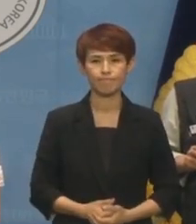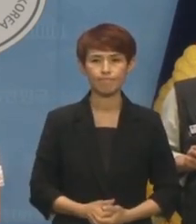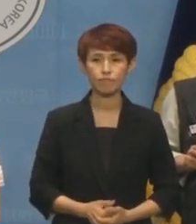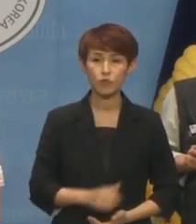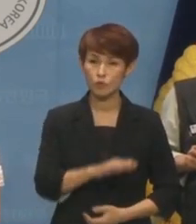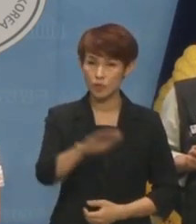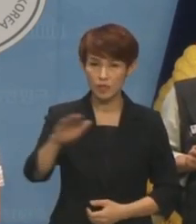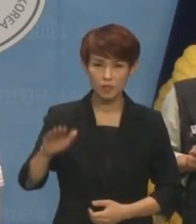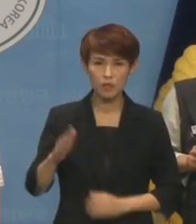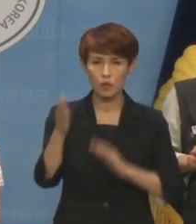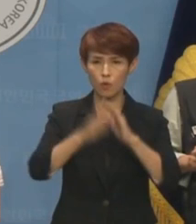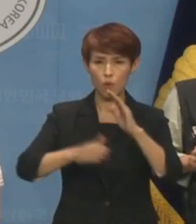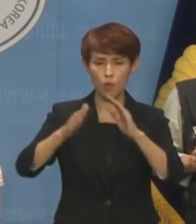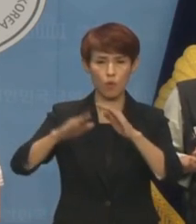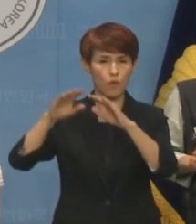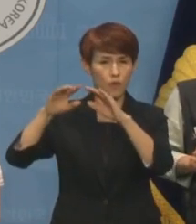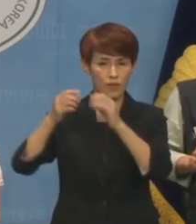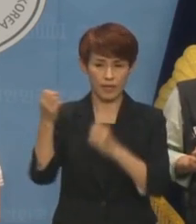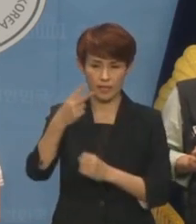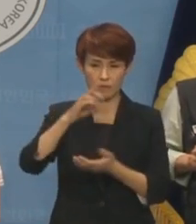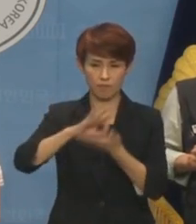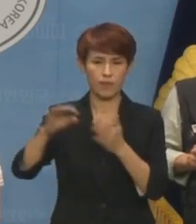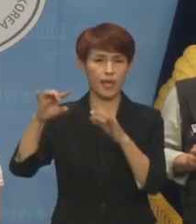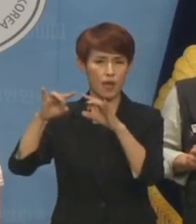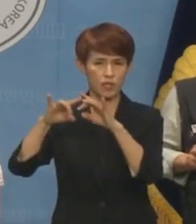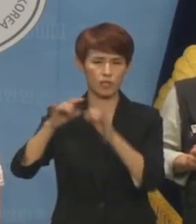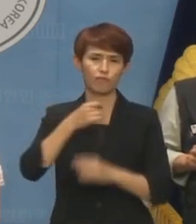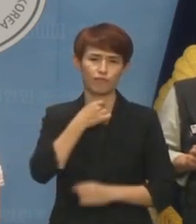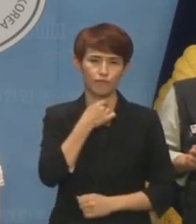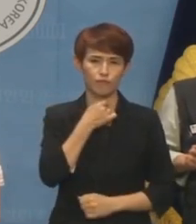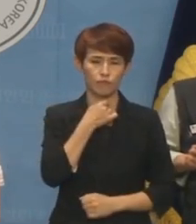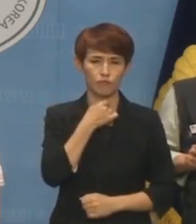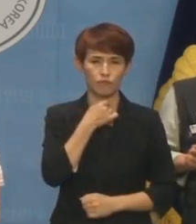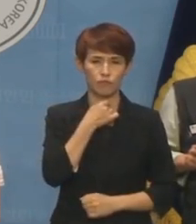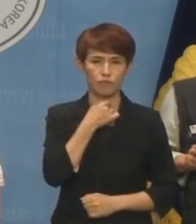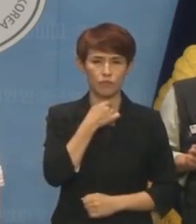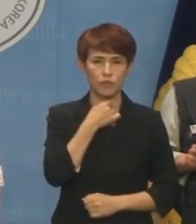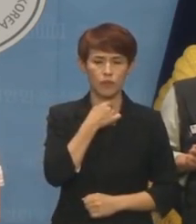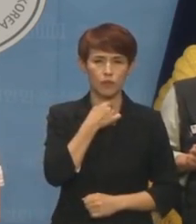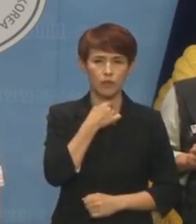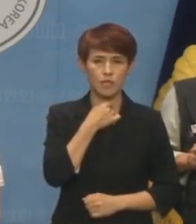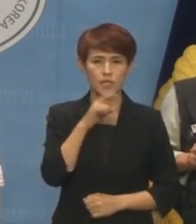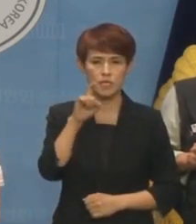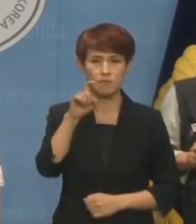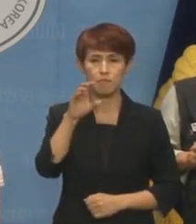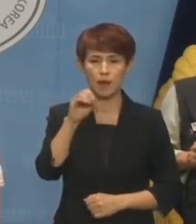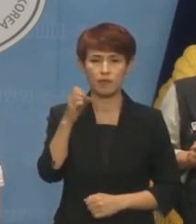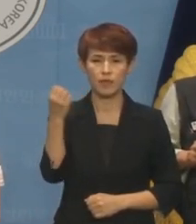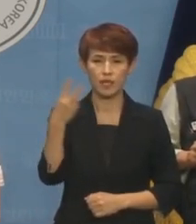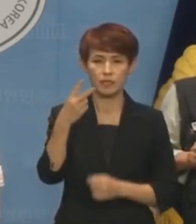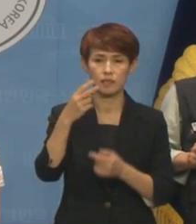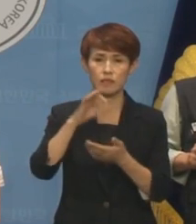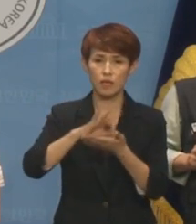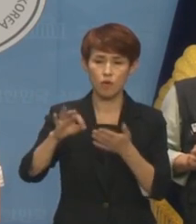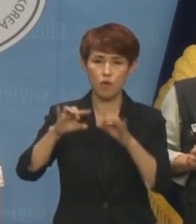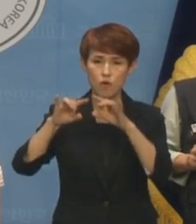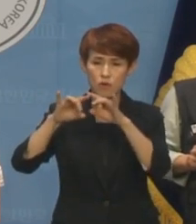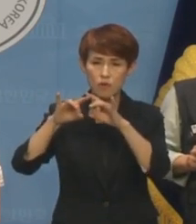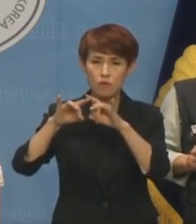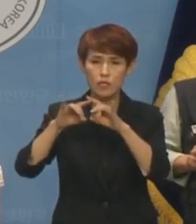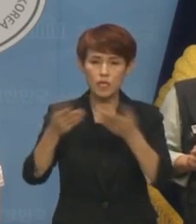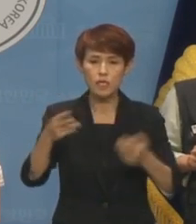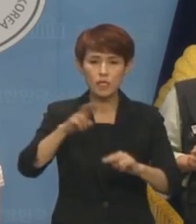우리는 공공재생에너지를 요구하고 있습니다. 국가가 이야기하는 10만 개의 재생에너지 일자리 과연 어디에